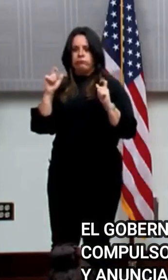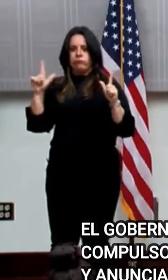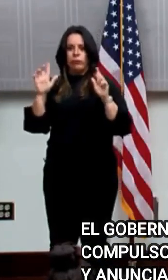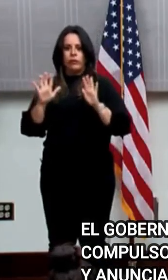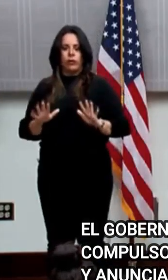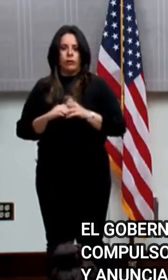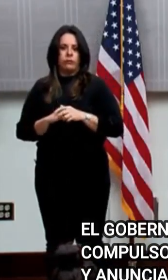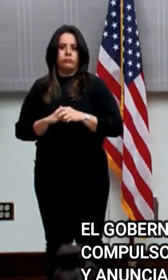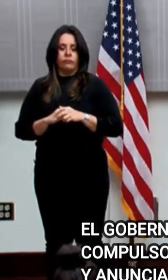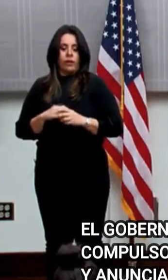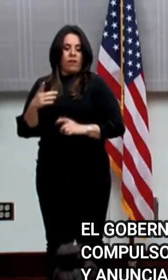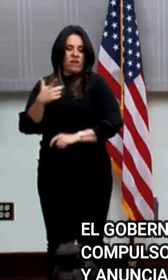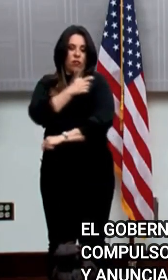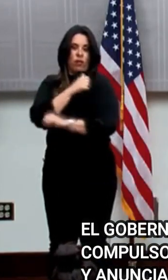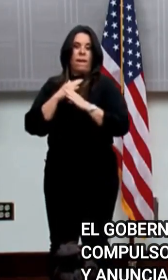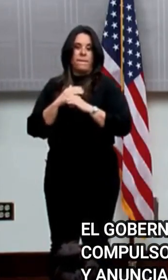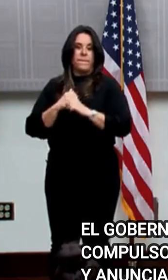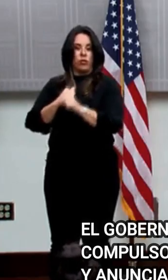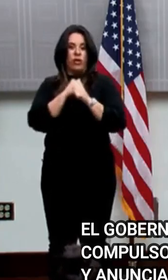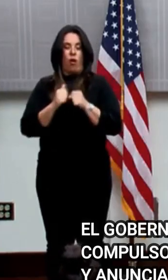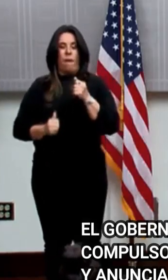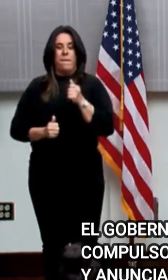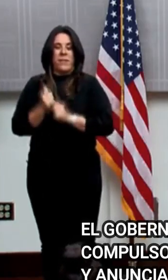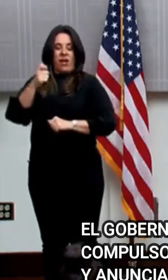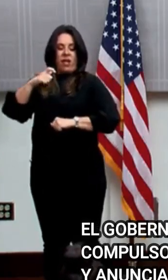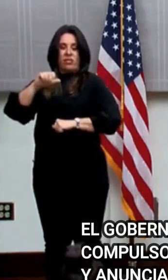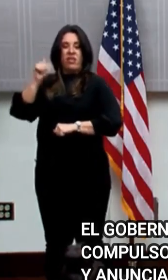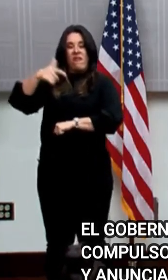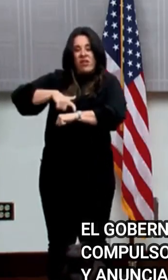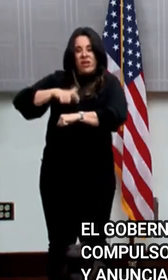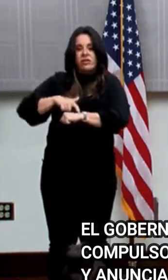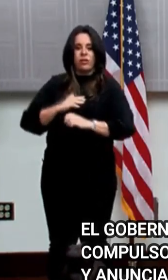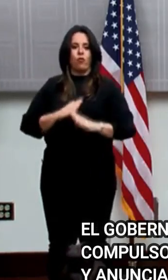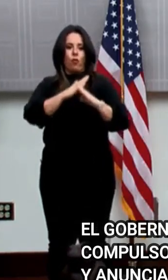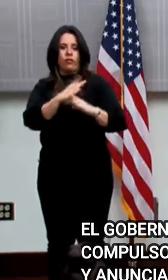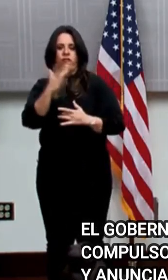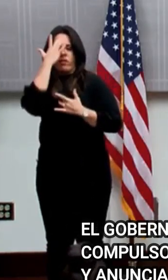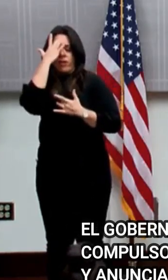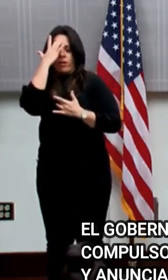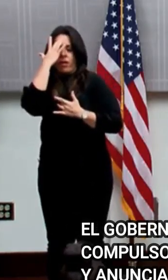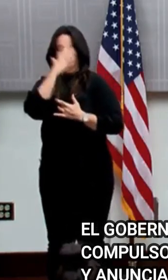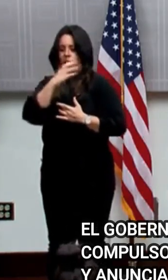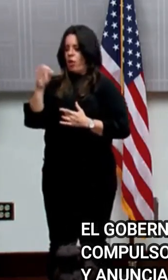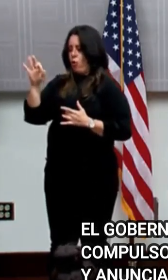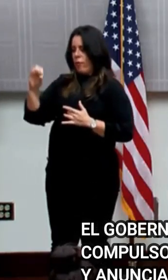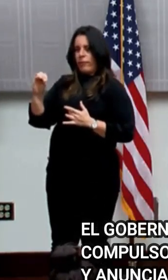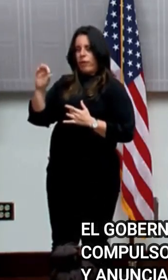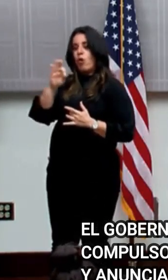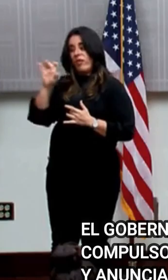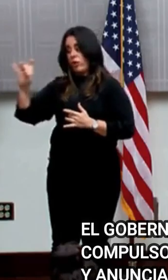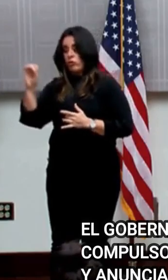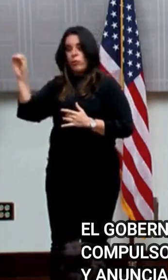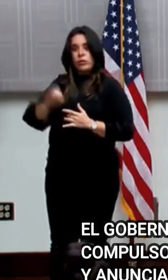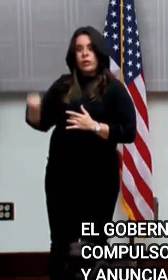compulsoria a los empleados de restaurantes barras cines teatros coliseos centros de convenciones y actividades